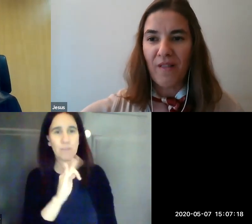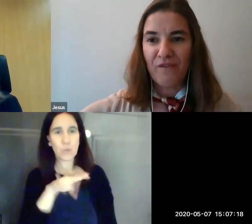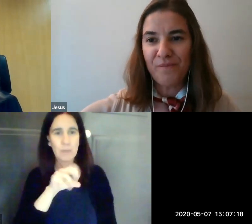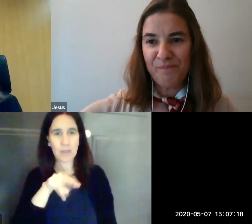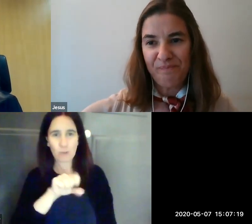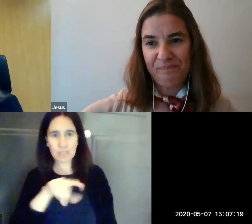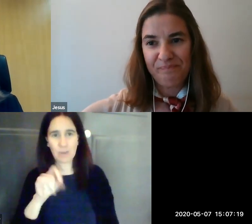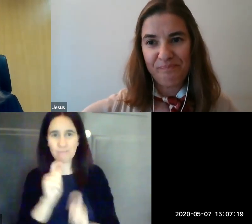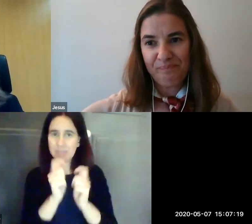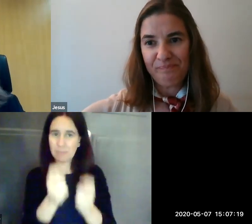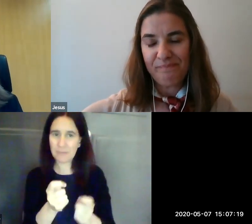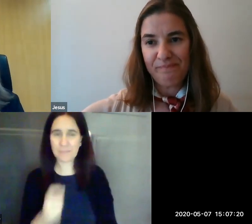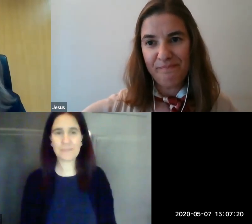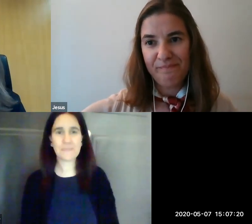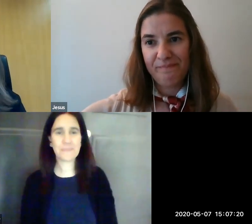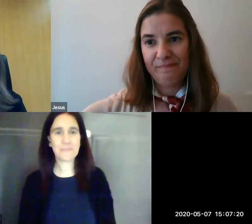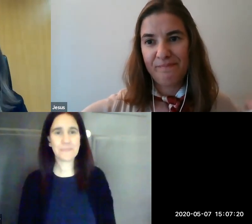passo a palavra.